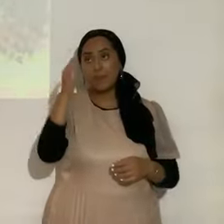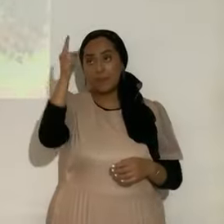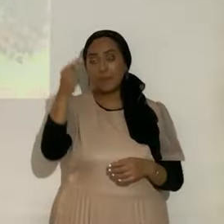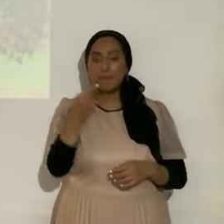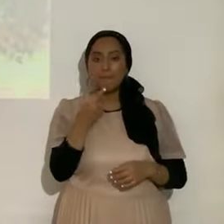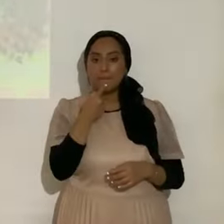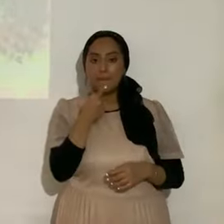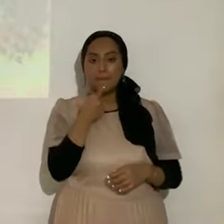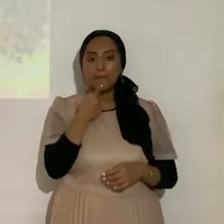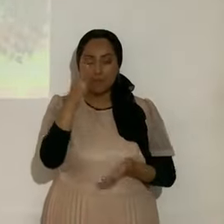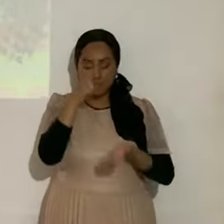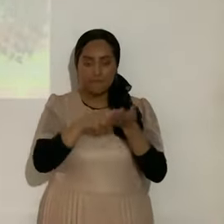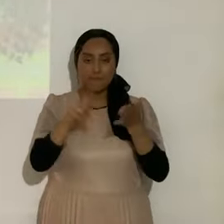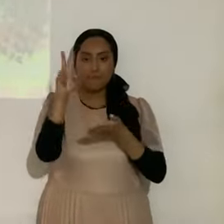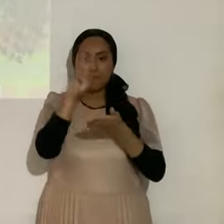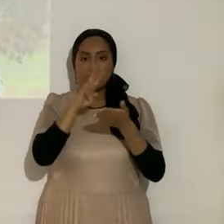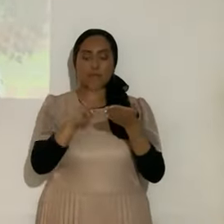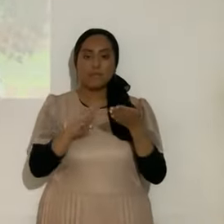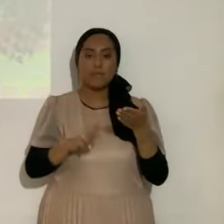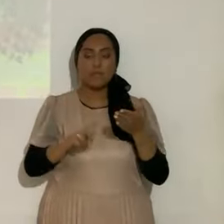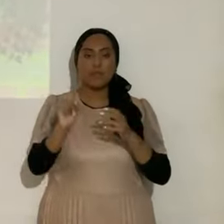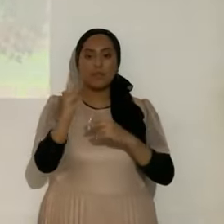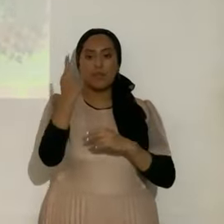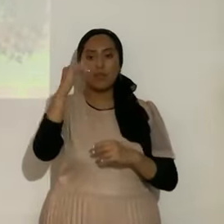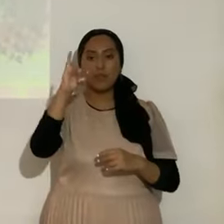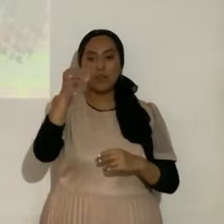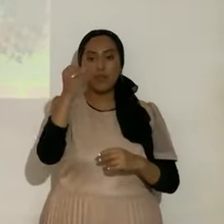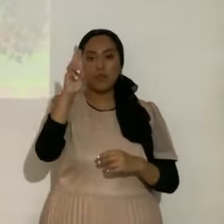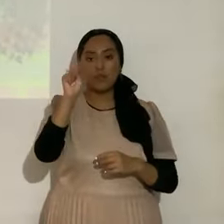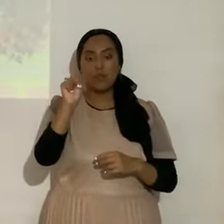¿sí? Vamos a leerlo, vamos allá. Vamos a Primera de Juan.